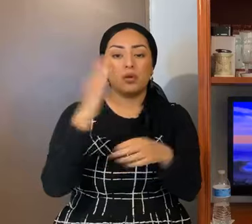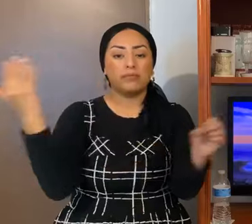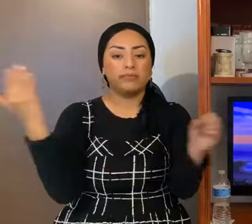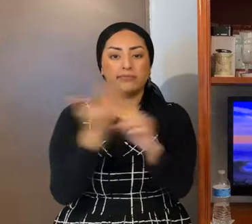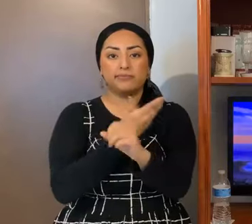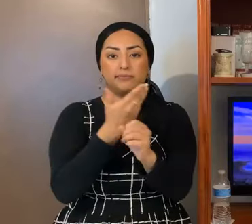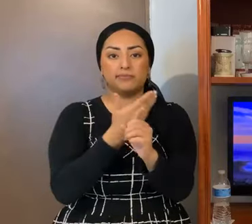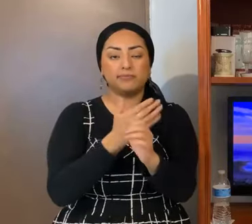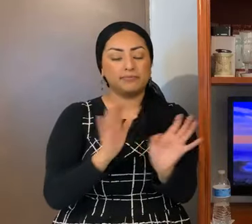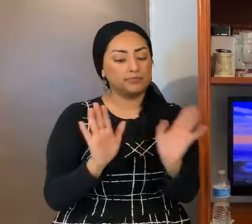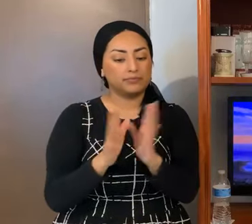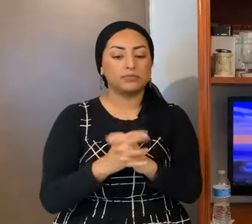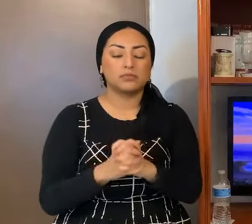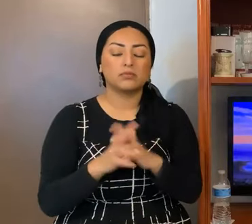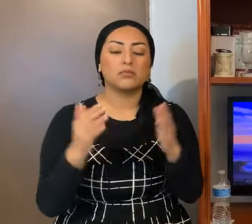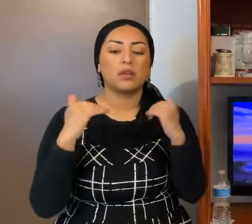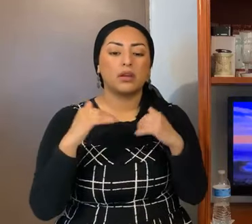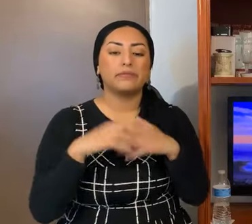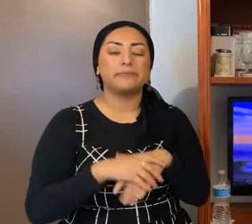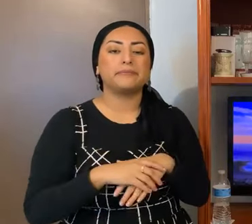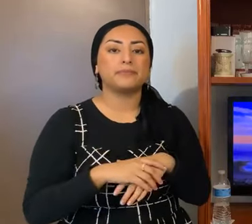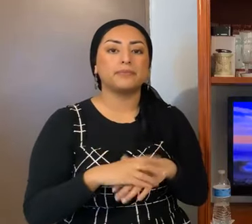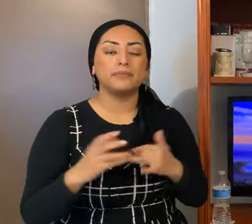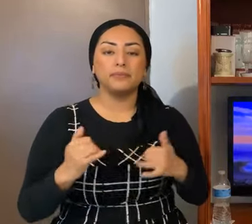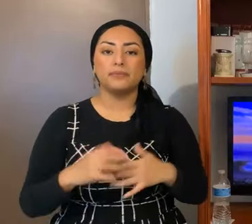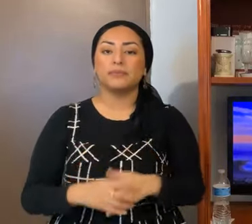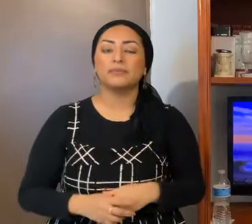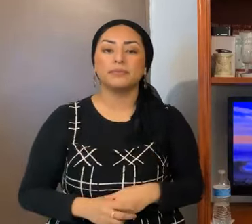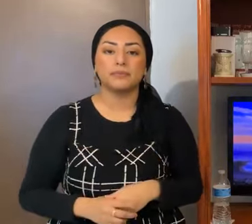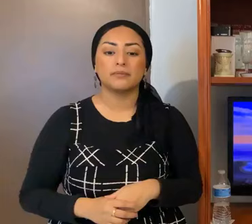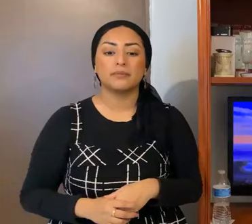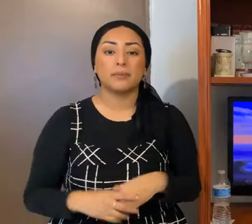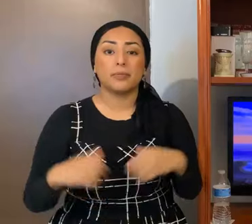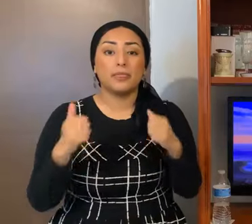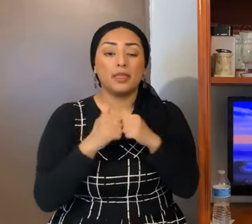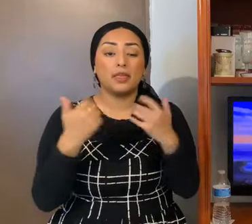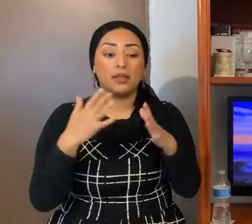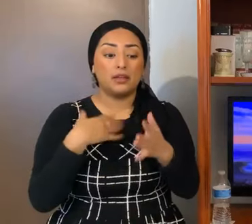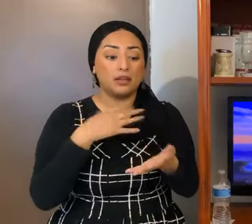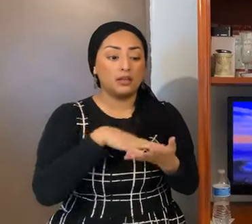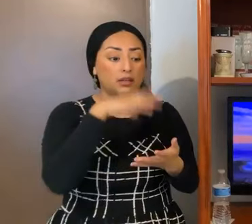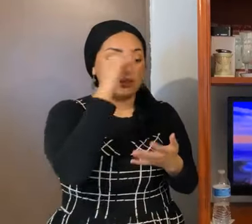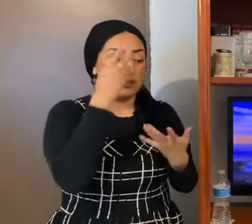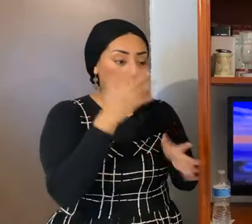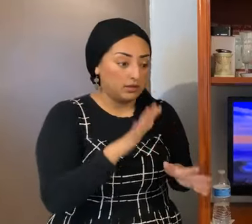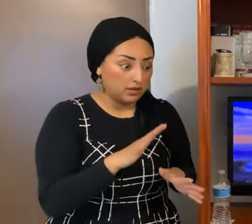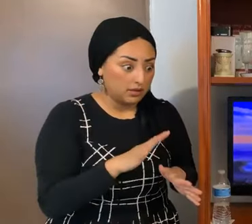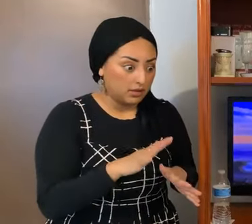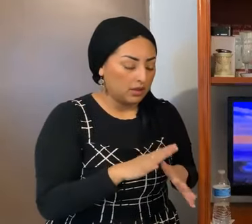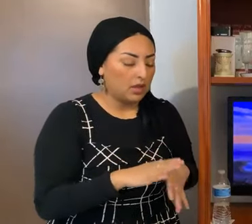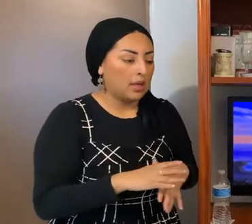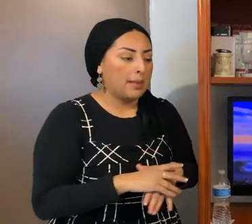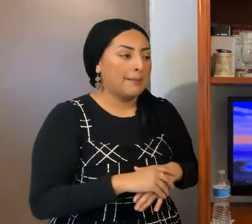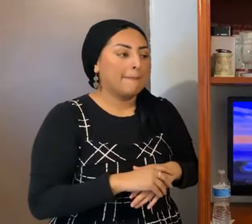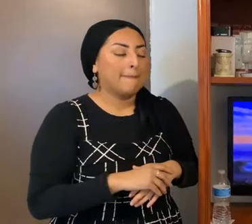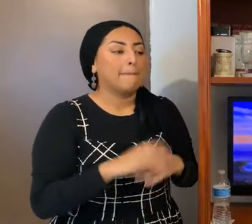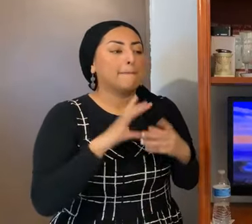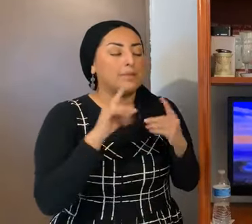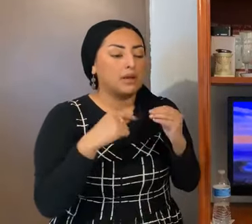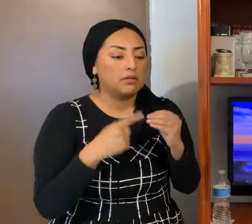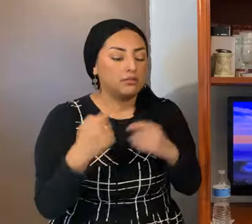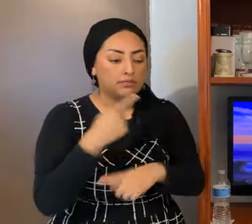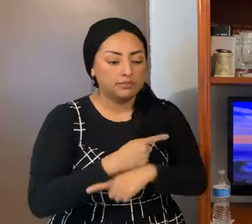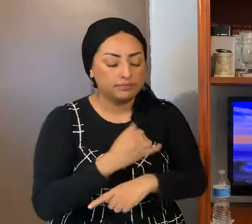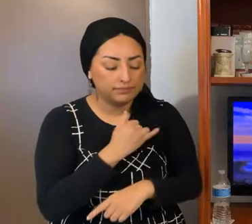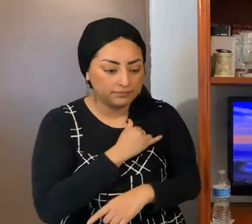del pueblo. Muy bien. Ahora, ya con este breve preludio acerca de Yom